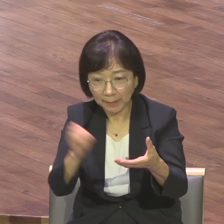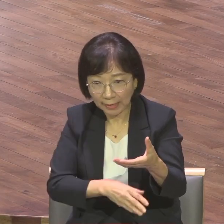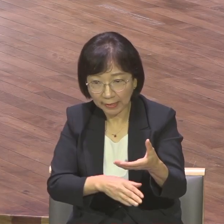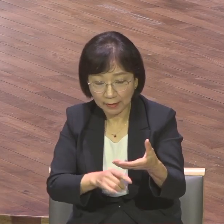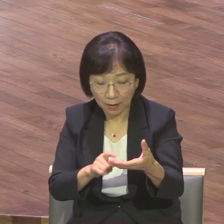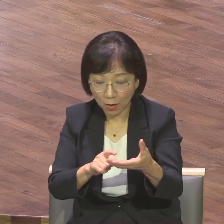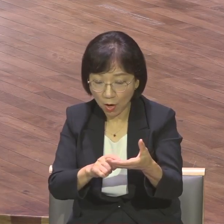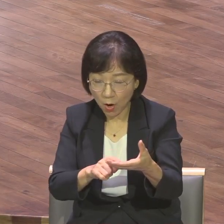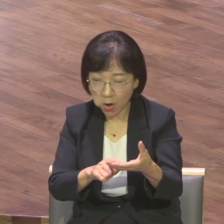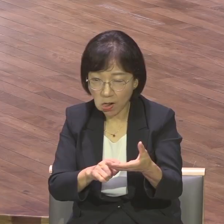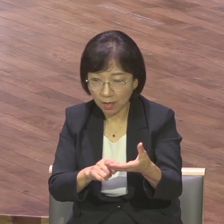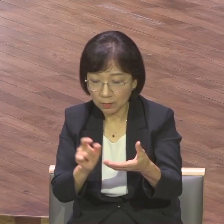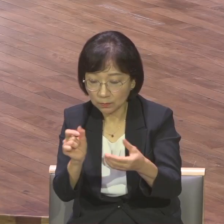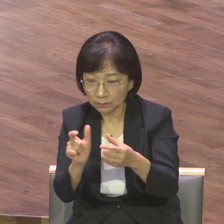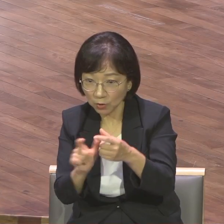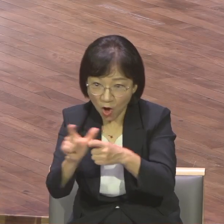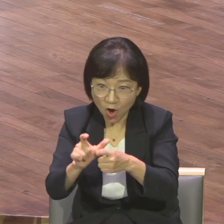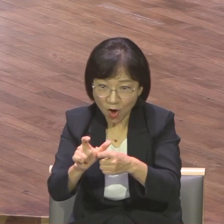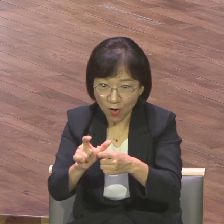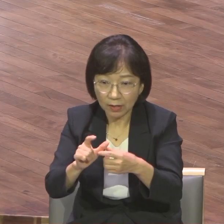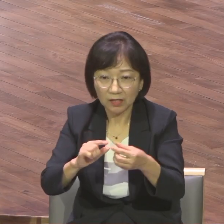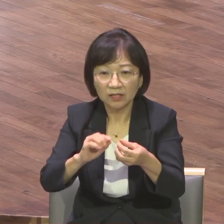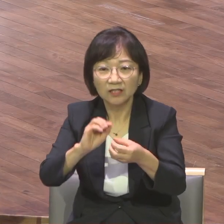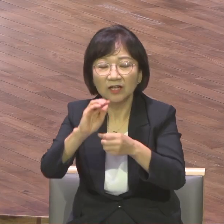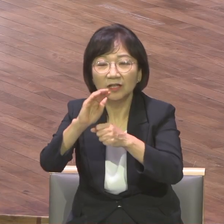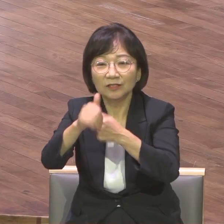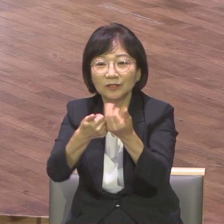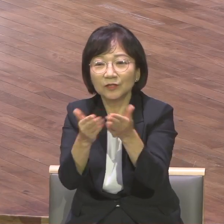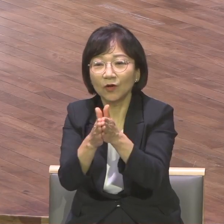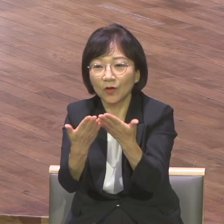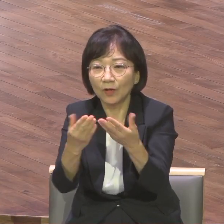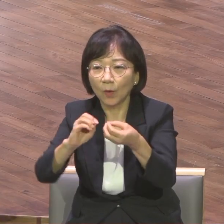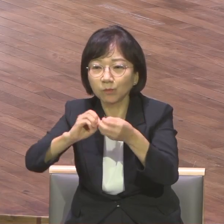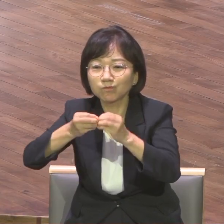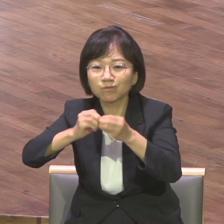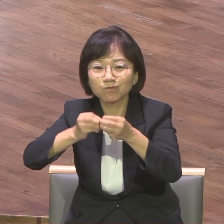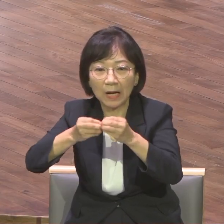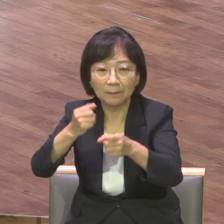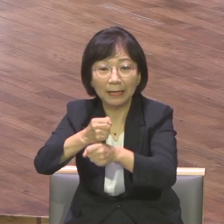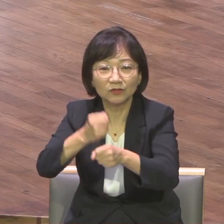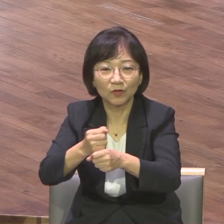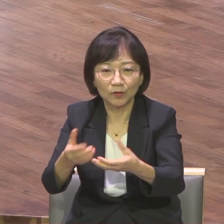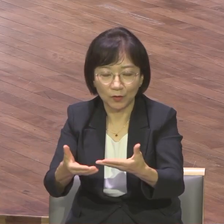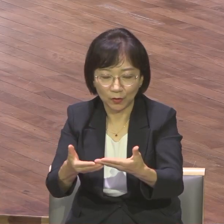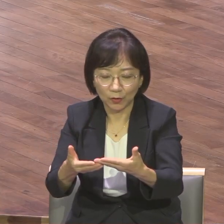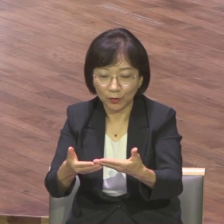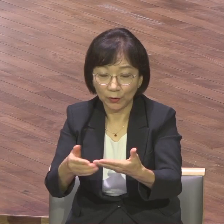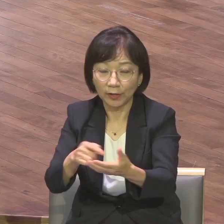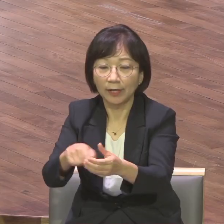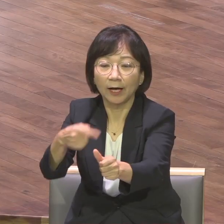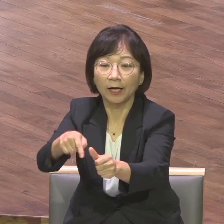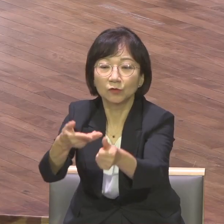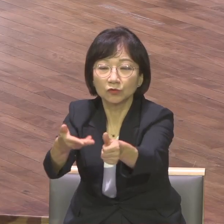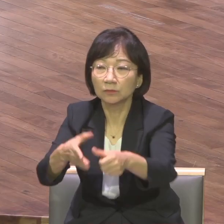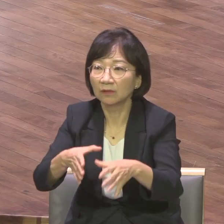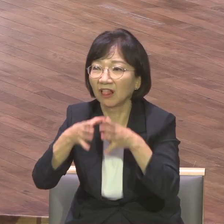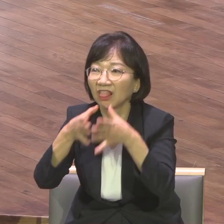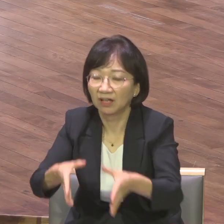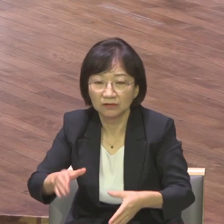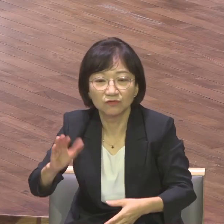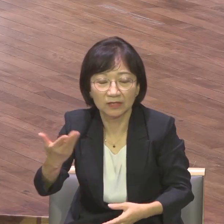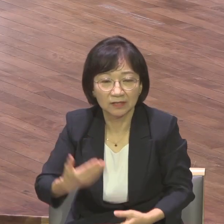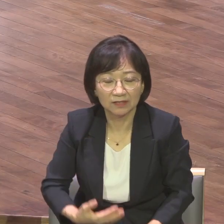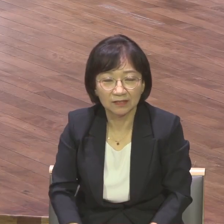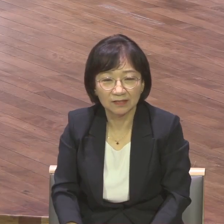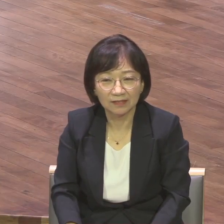그야말로 아주 겸허하게 논리적으로 쫙 하기 때문에 속아요. 본문 22절에 보면 예수님도